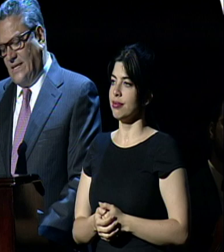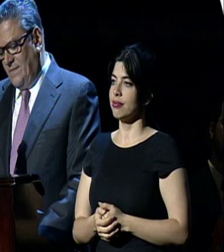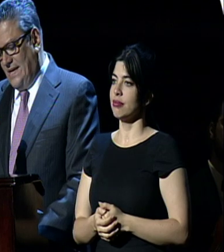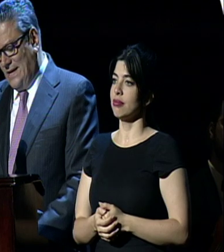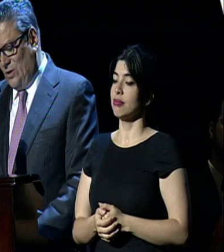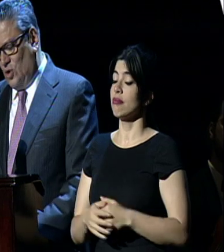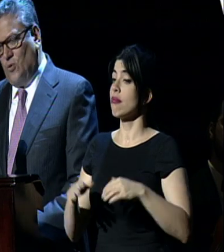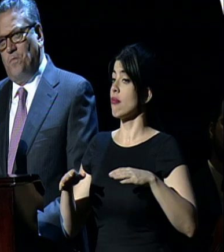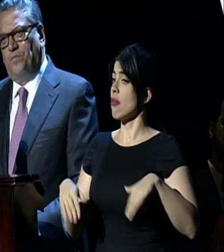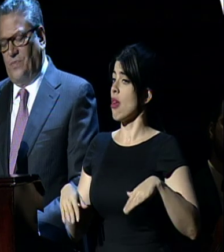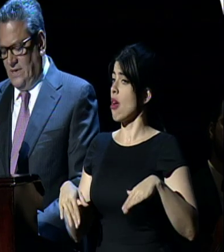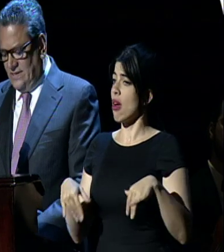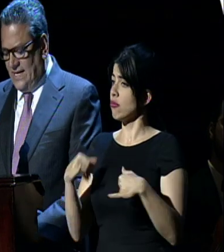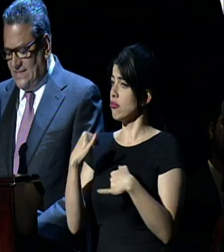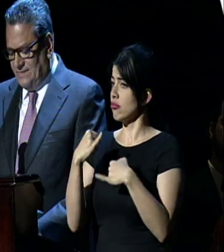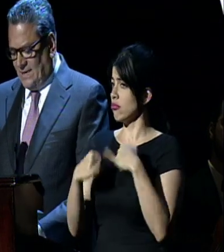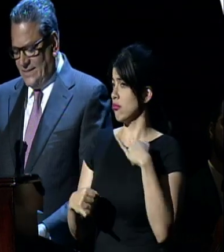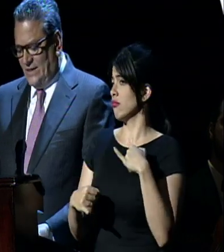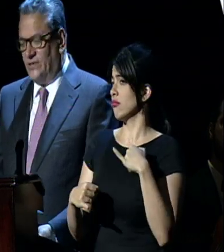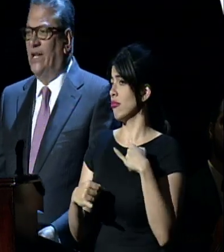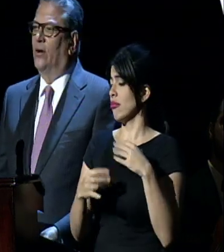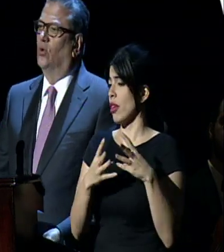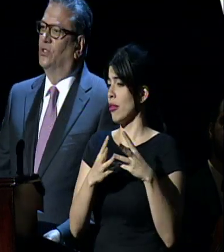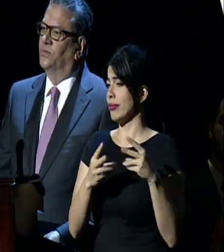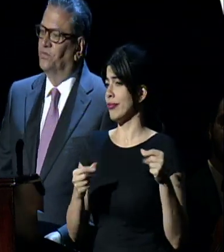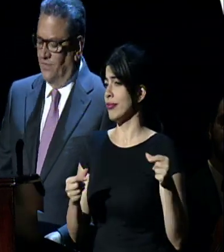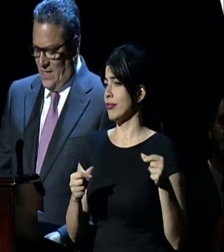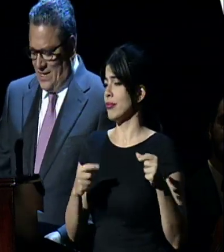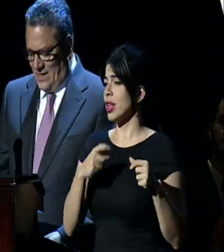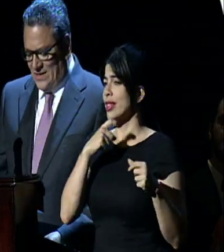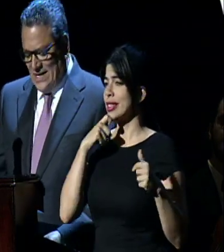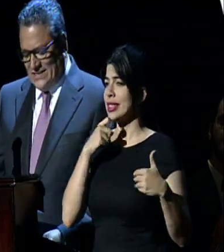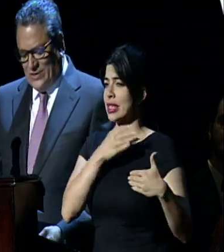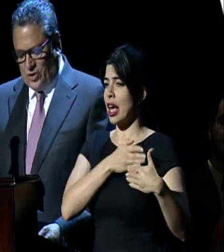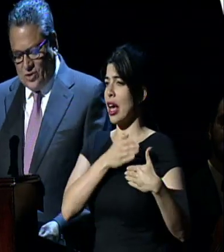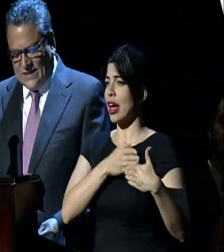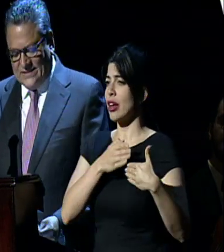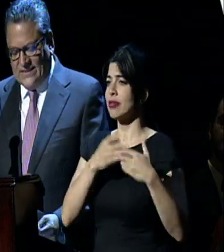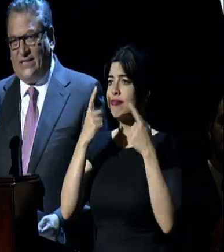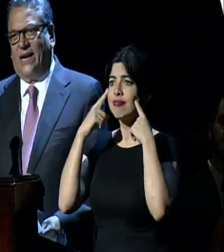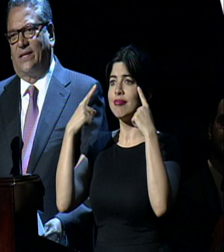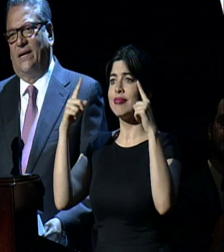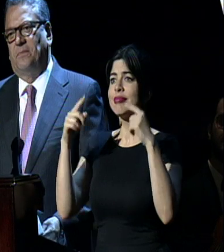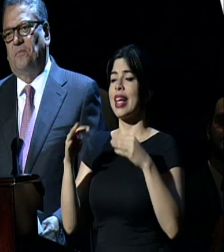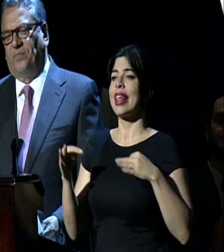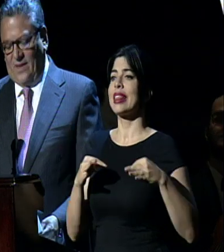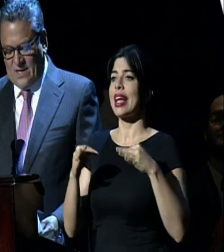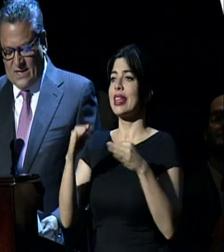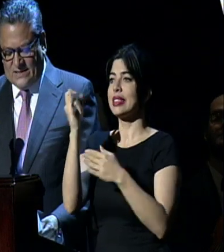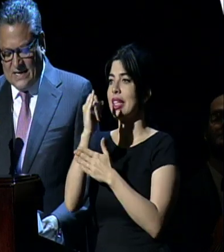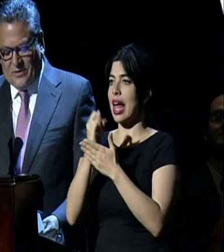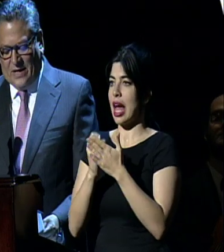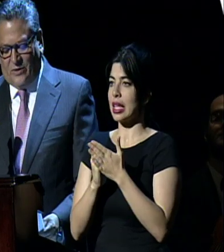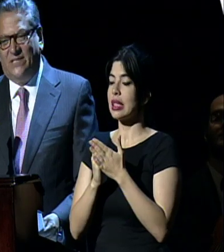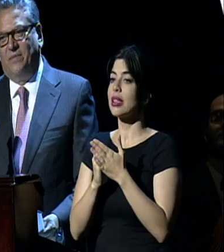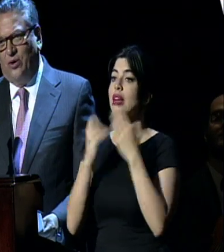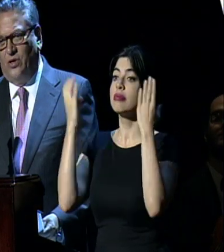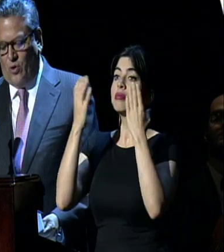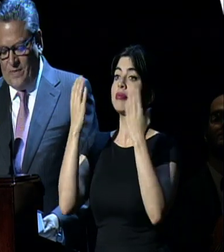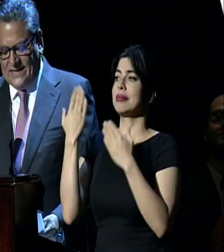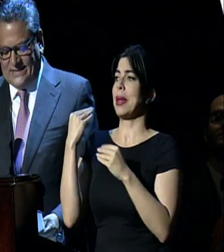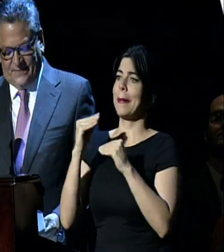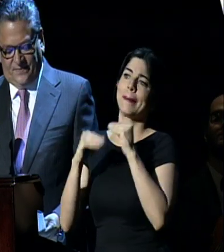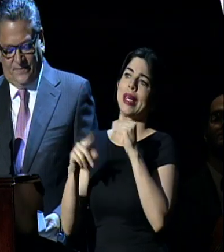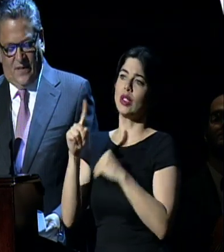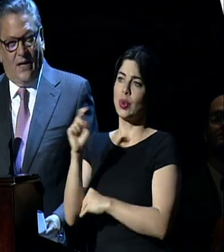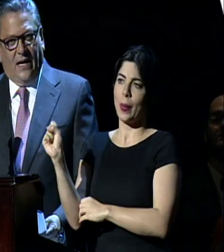No han terminado de disiparse los ecos del exitoso Transitarte celebrado hace menos de